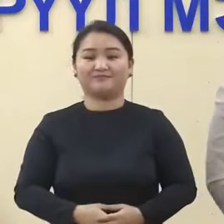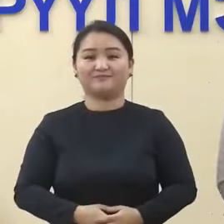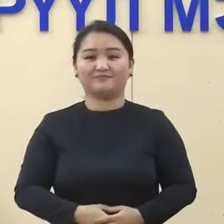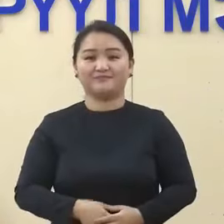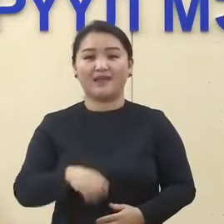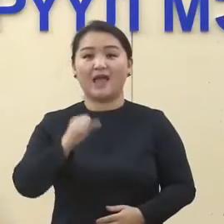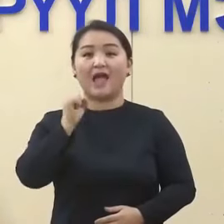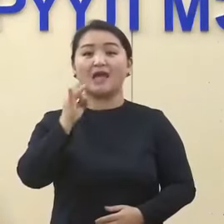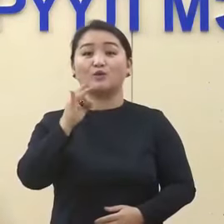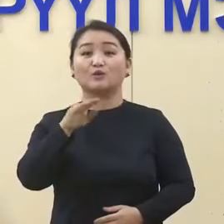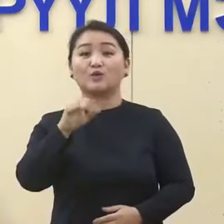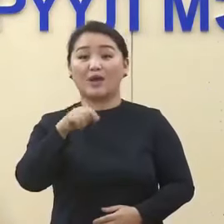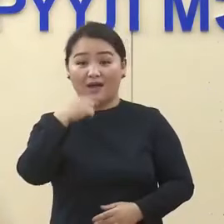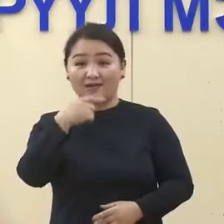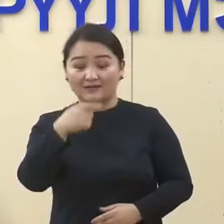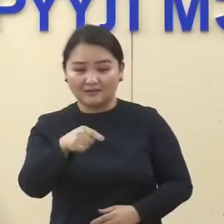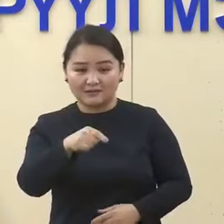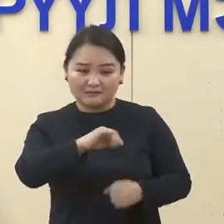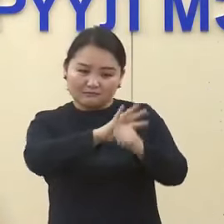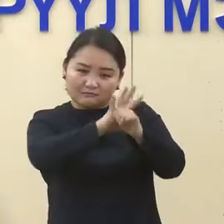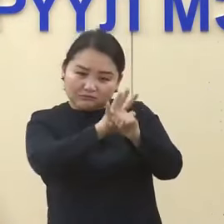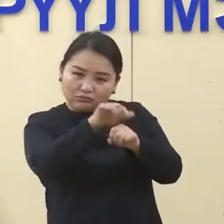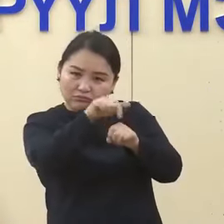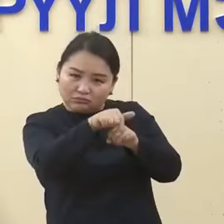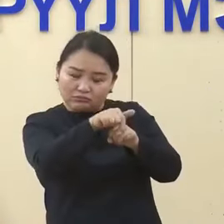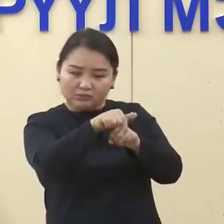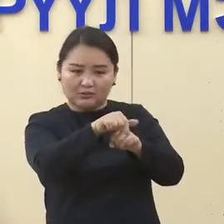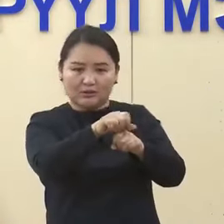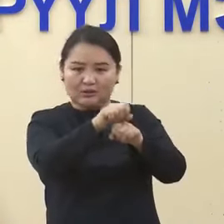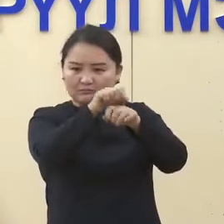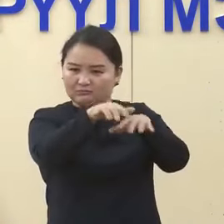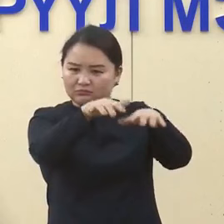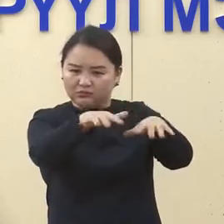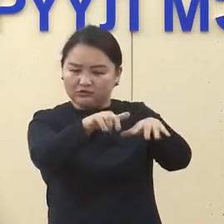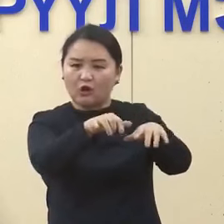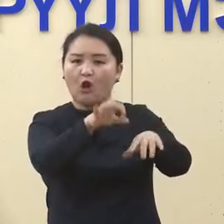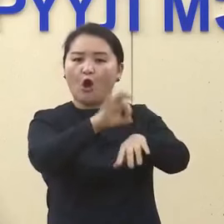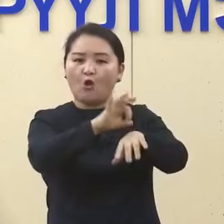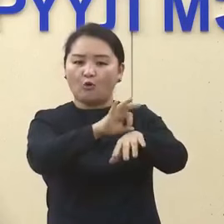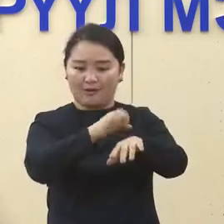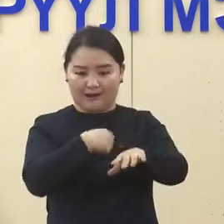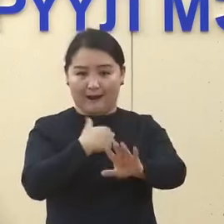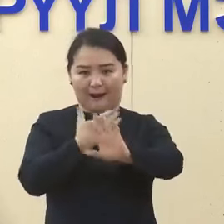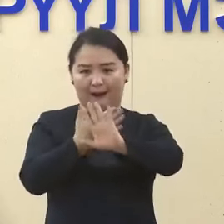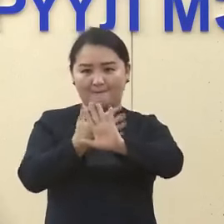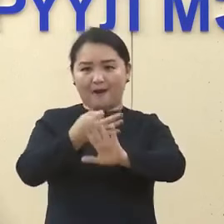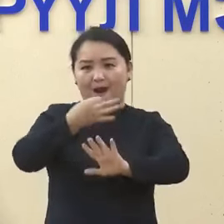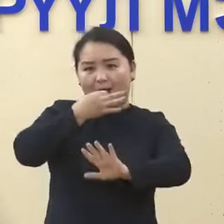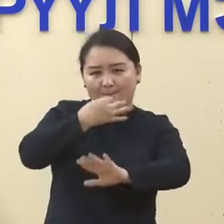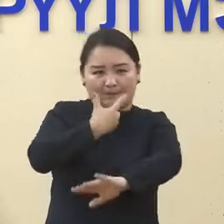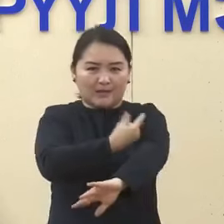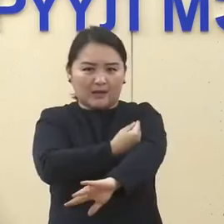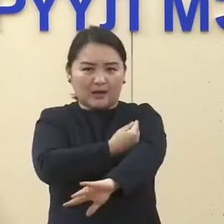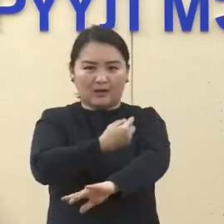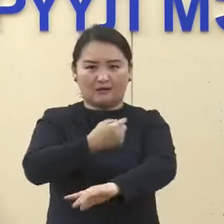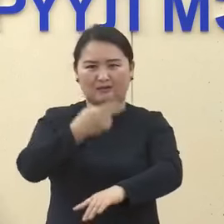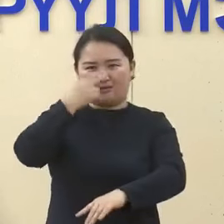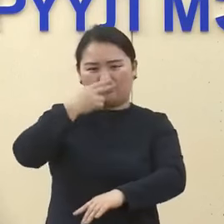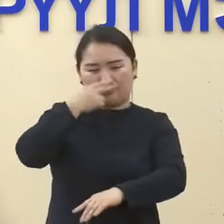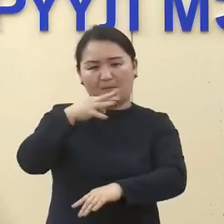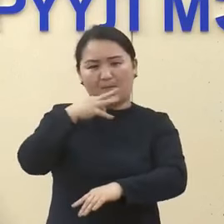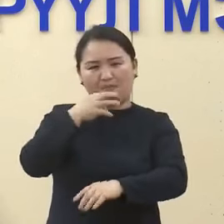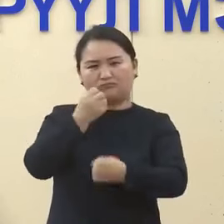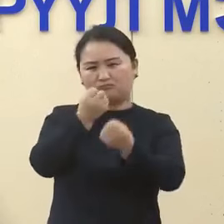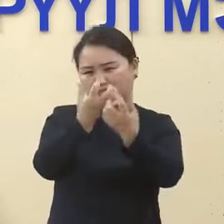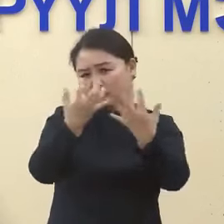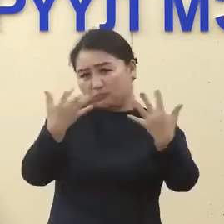За манай ариун тийе бас хэллээ. Коронавирус халдварт тийм зүйл одоо сайн гэсэн ийм одоо хуурамч мэдээллүүд бол маш их явж байгаа. За энэний